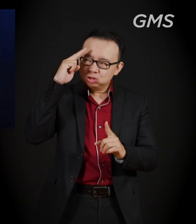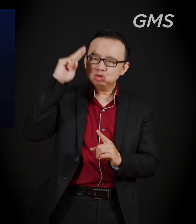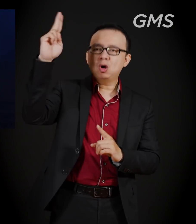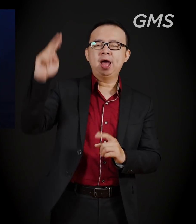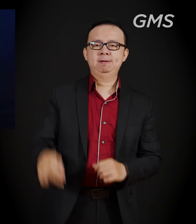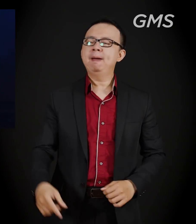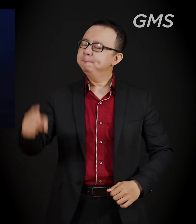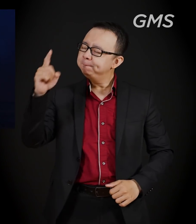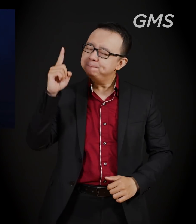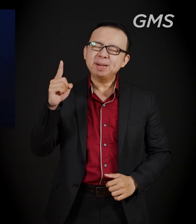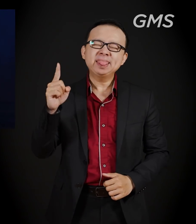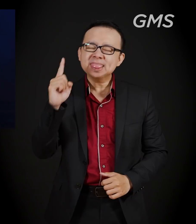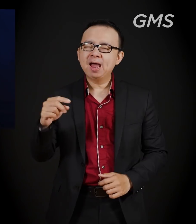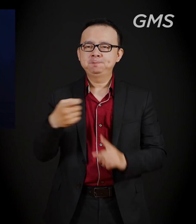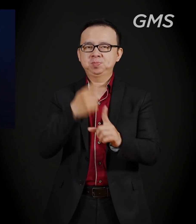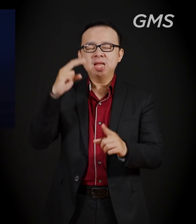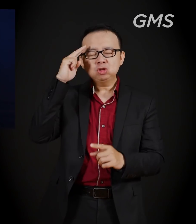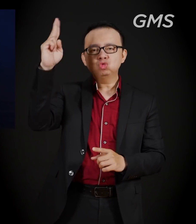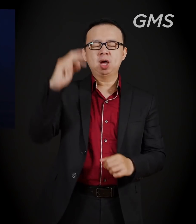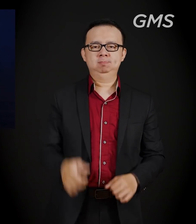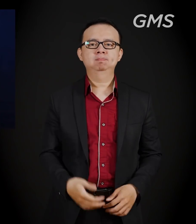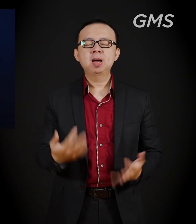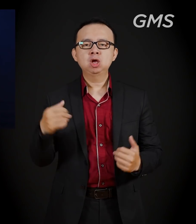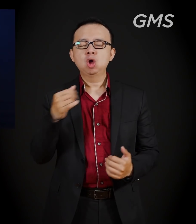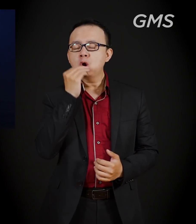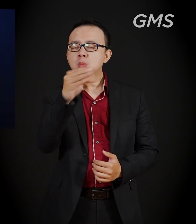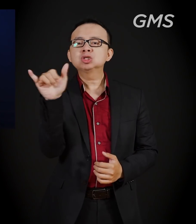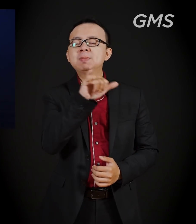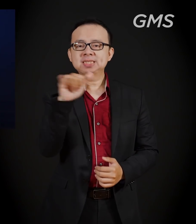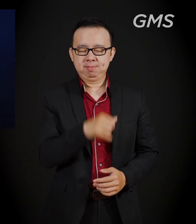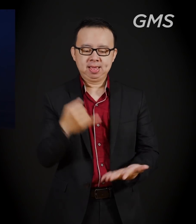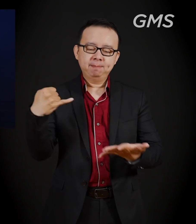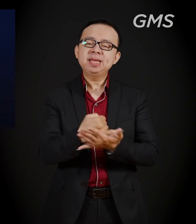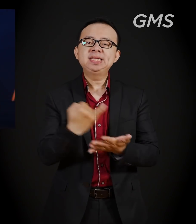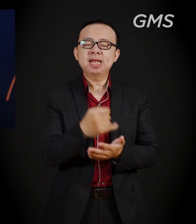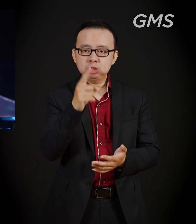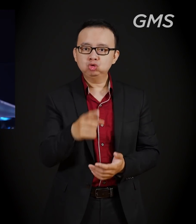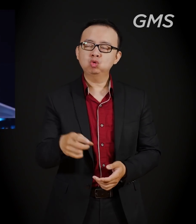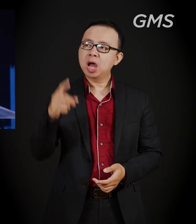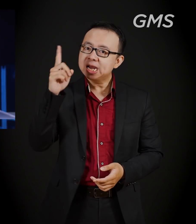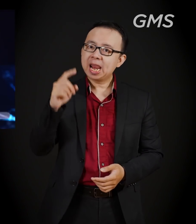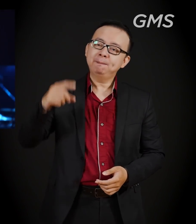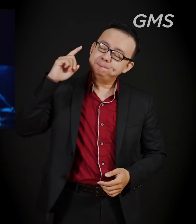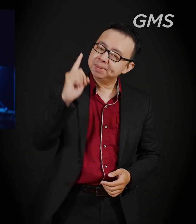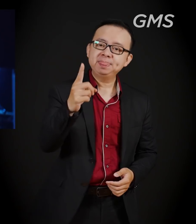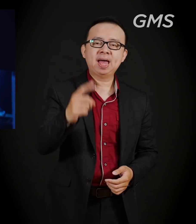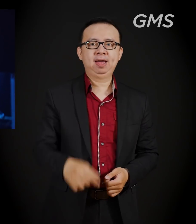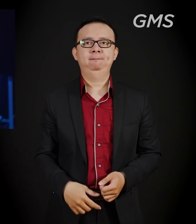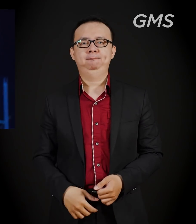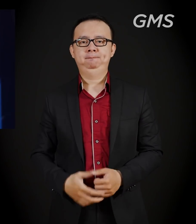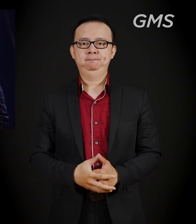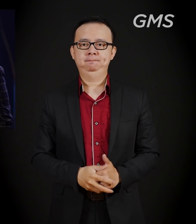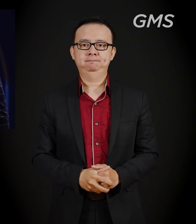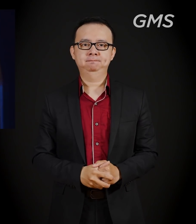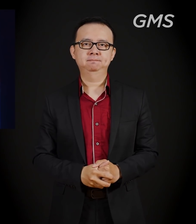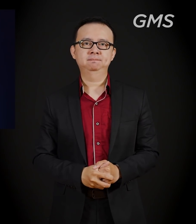adalah perintah. Sama-sama bilang sama saya, penginjilan adalah perintah. Yes, saya percaya sebagian besar saudara bukan orang yang baru bertobat, right?